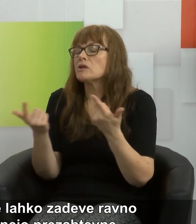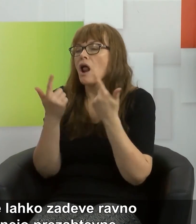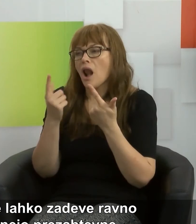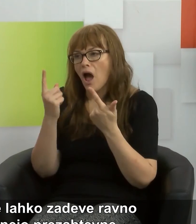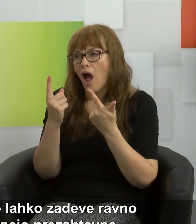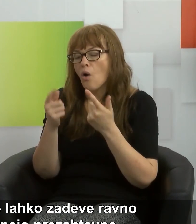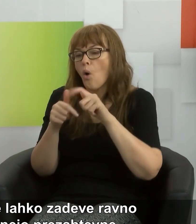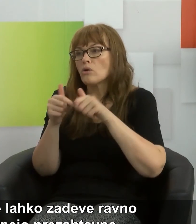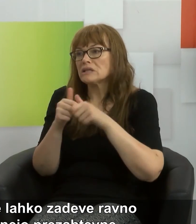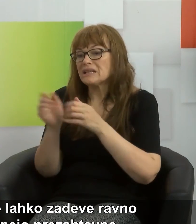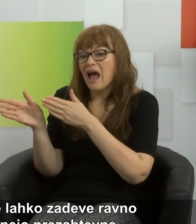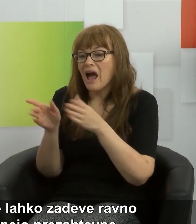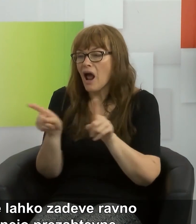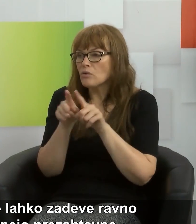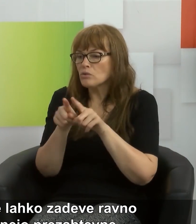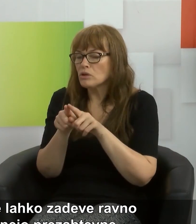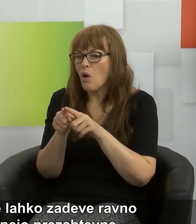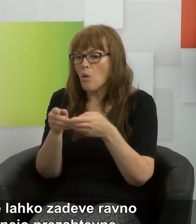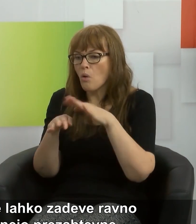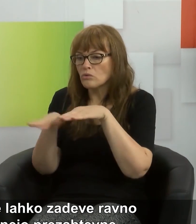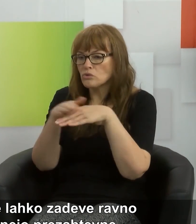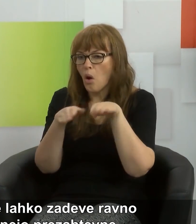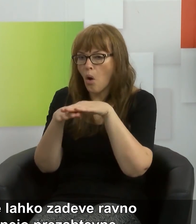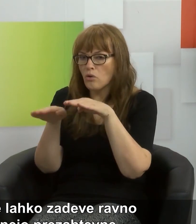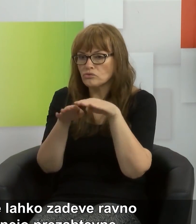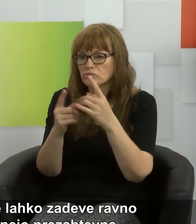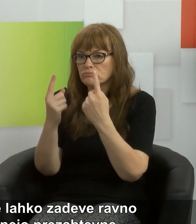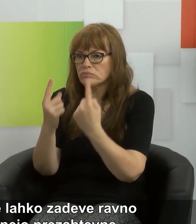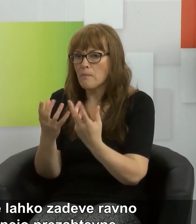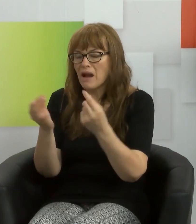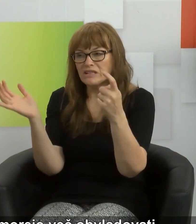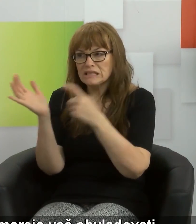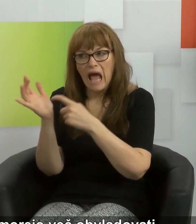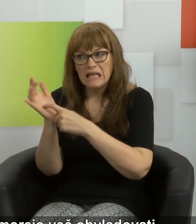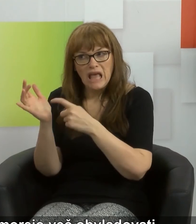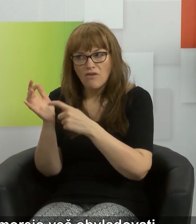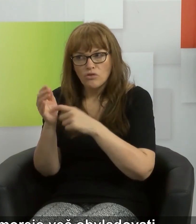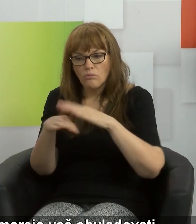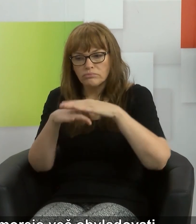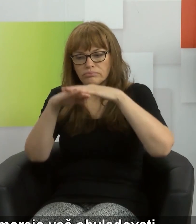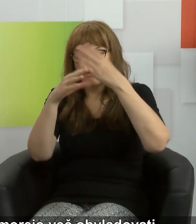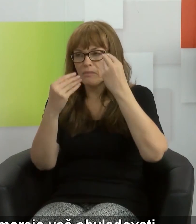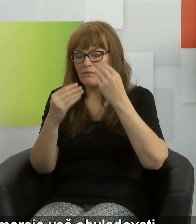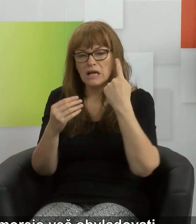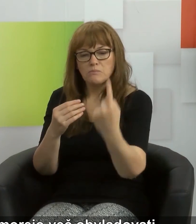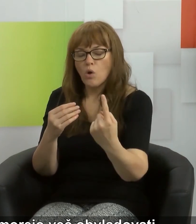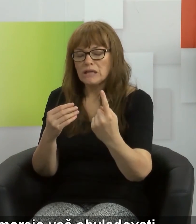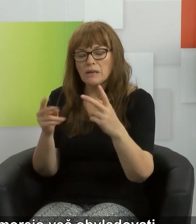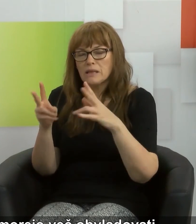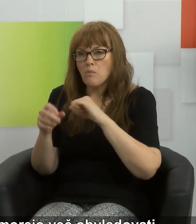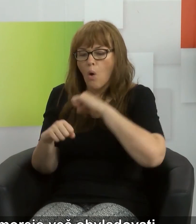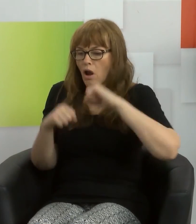lahko zadeve ravno tako zložijo in postanejo prezahtevne, ki jih pač kot posamezniki ne morejo